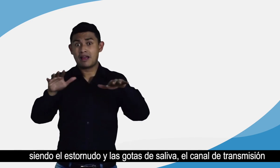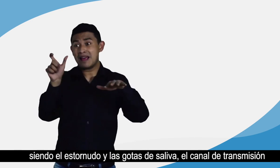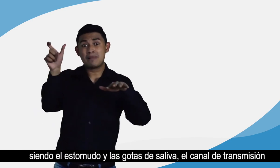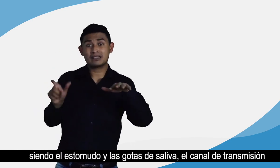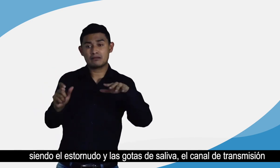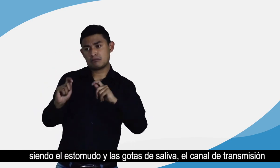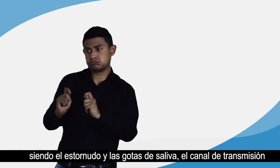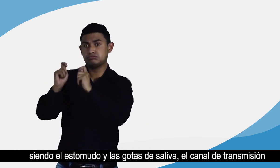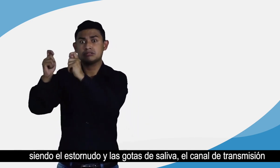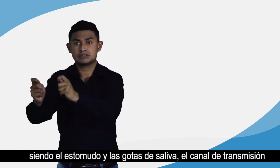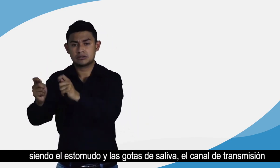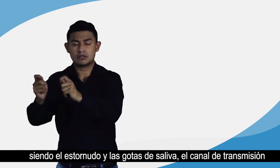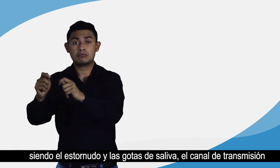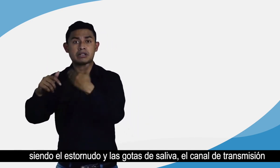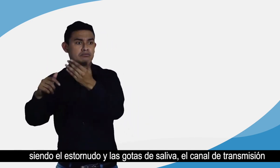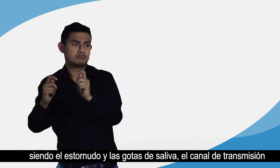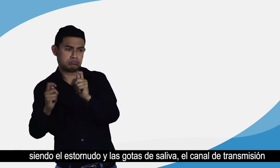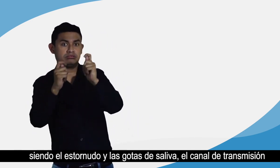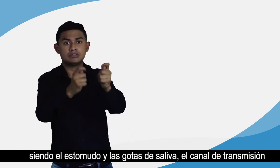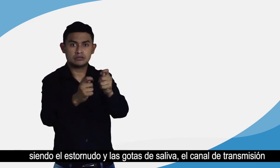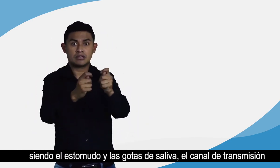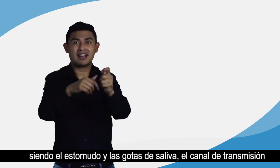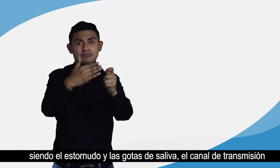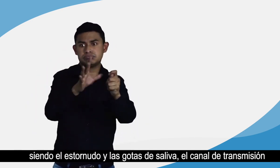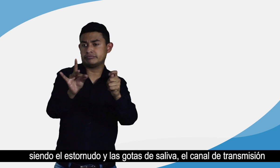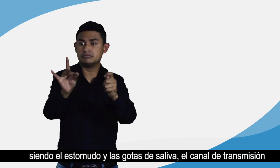siendo el estornudo y las gotas de saliva el canal de transmisión